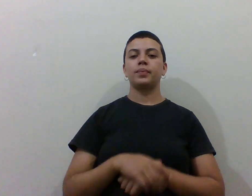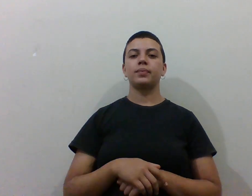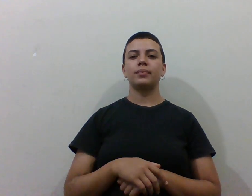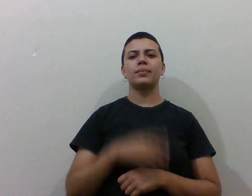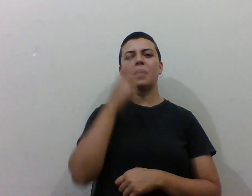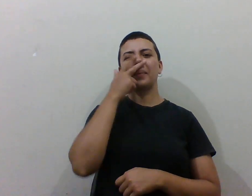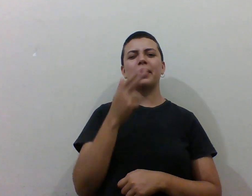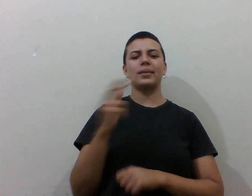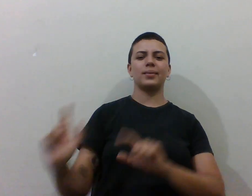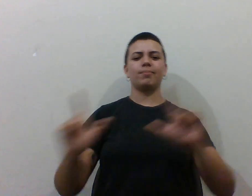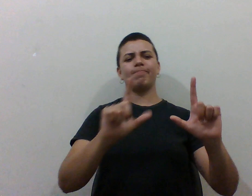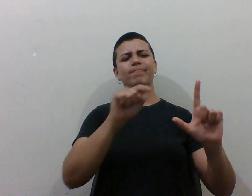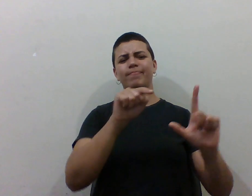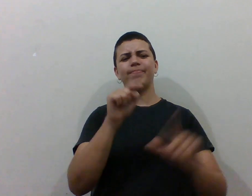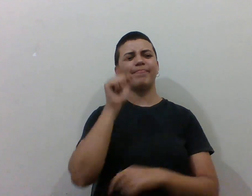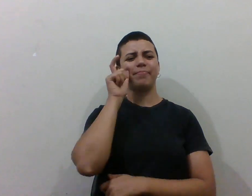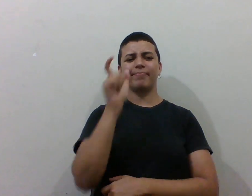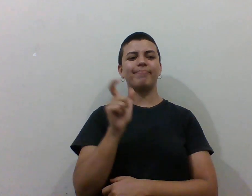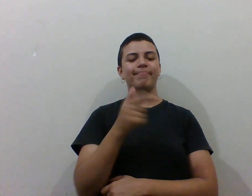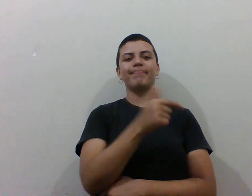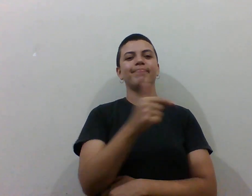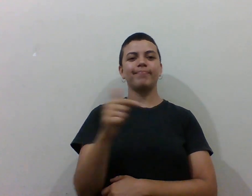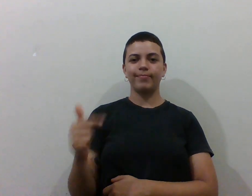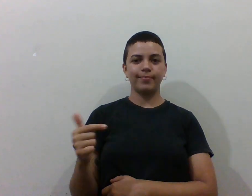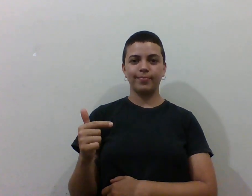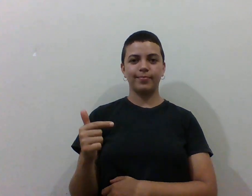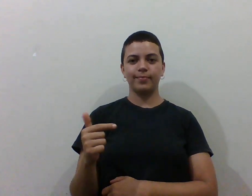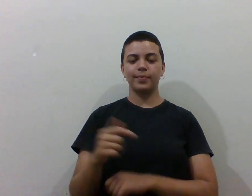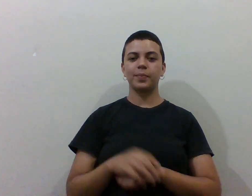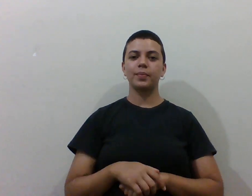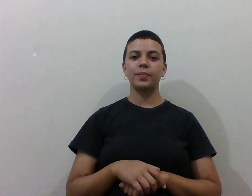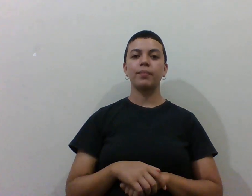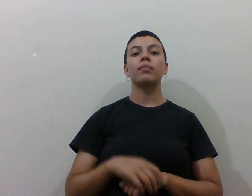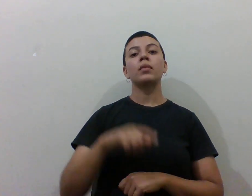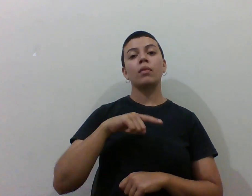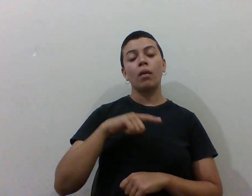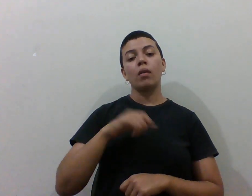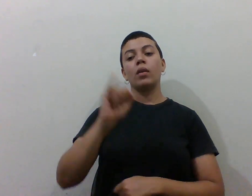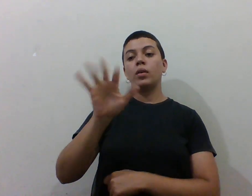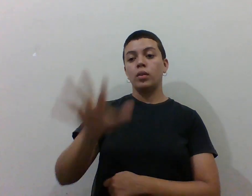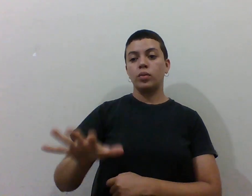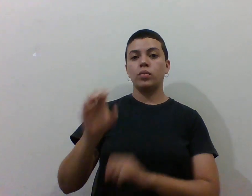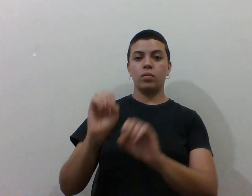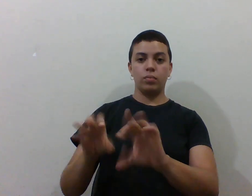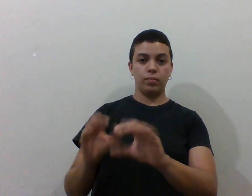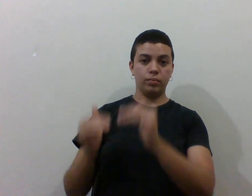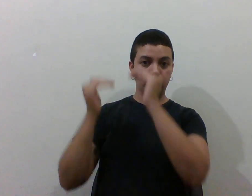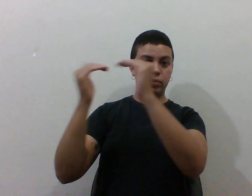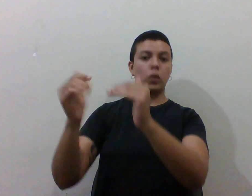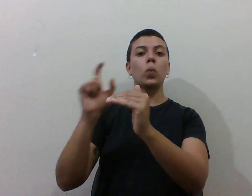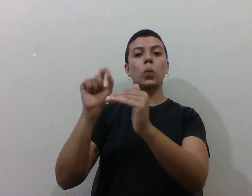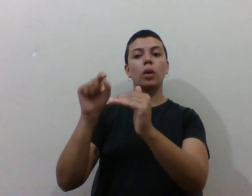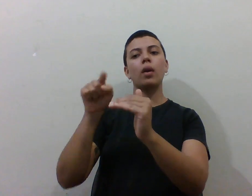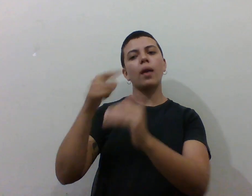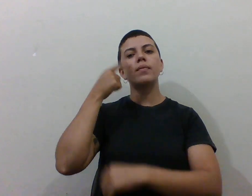não suficiente havendo essa demanda direcionada às instituições no sentido de proverem uma educação que seja